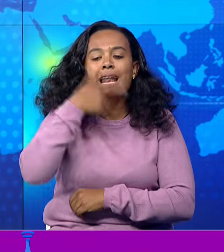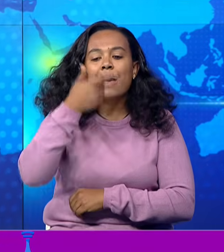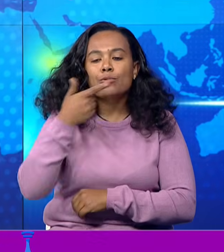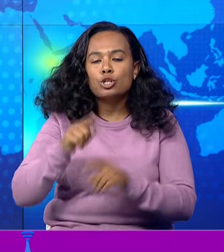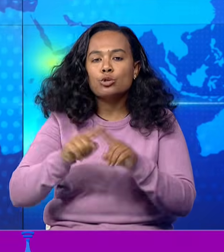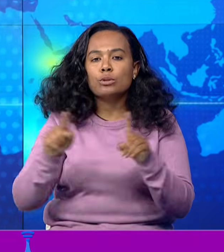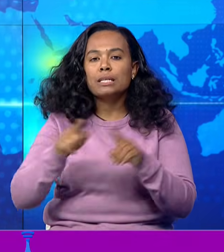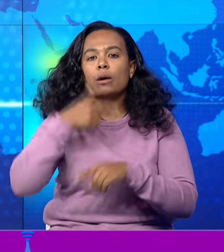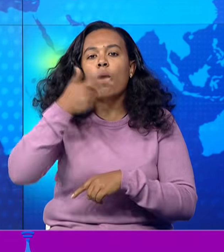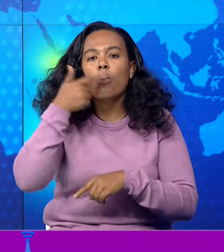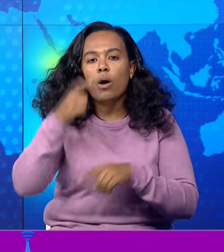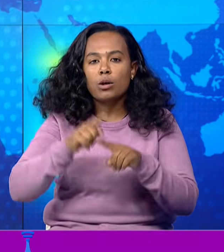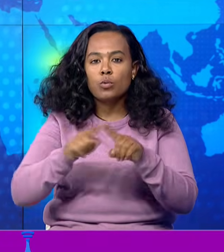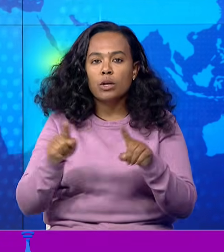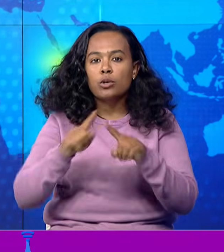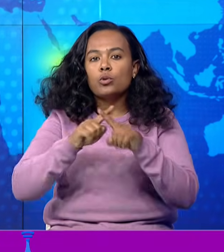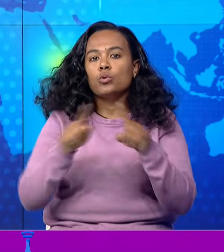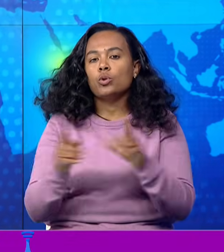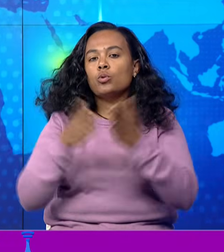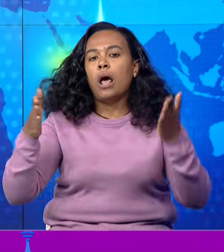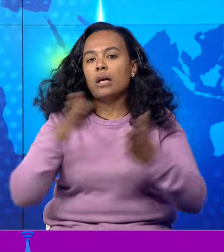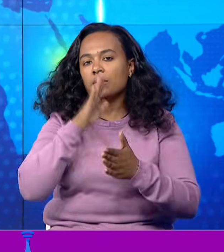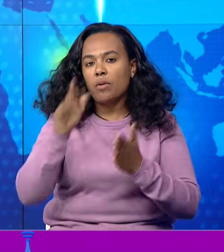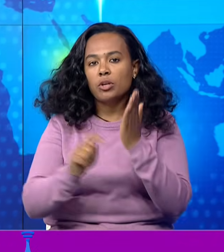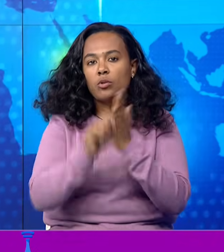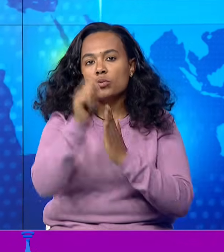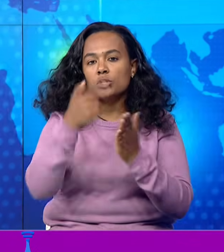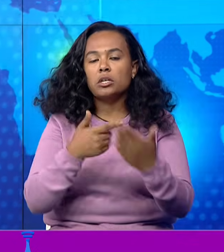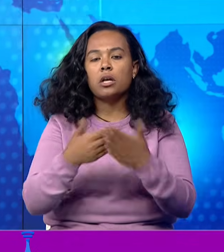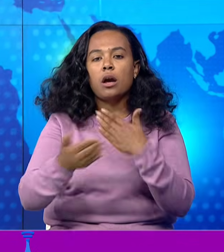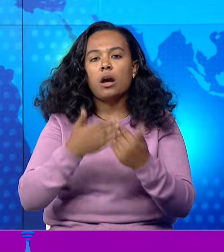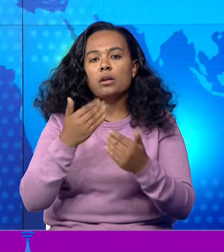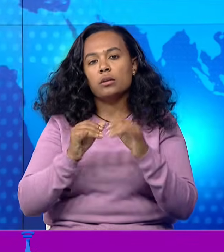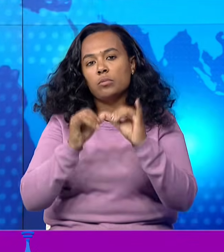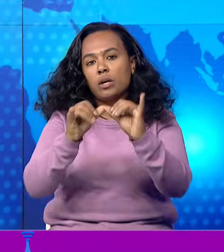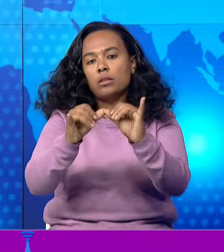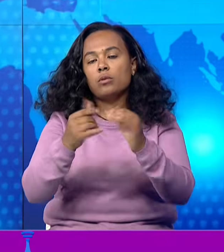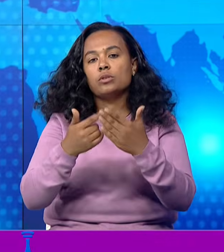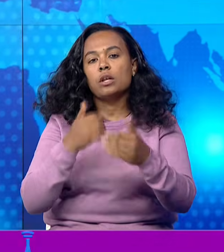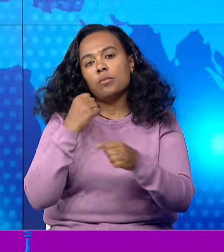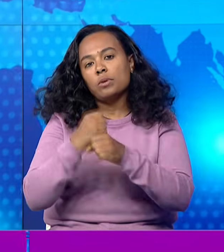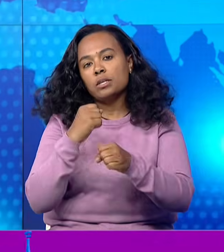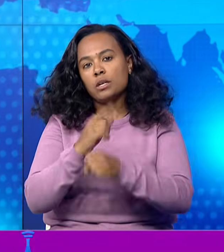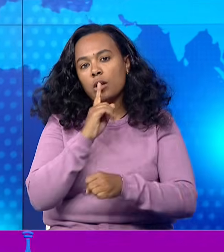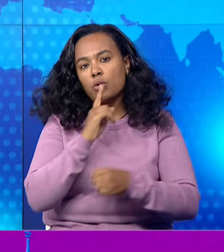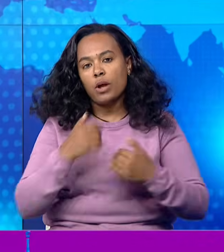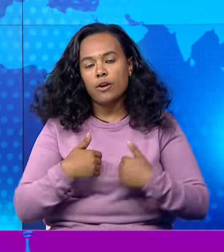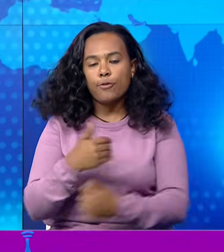ልዩነት የቋንቋ ልዩነቱን አሰፋም ማለት ነው። ቴክኖሎጂ ይሄንን ቀለል እያደረገ ነው ያለነው። እዚህ ላይም እየሰራን ነው ያለነው።